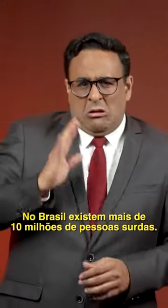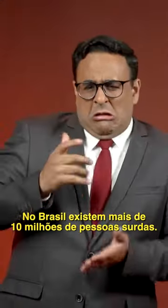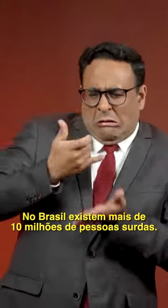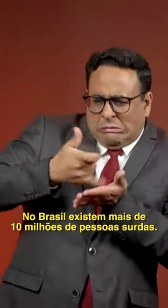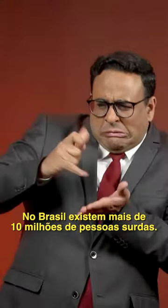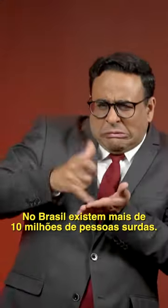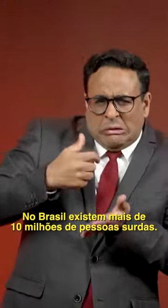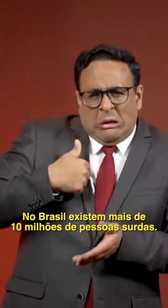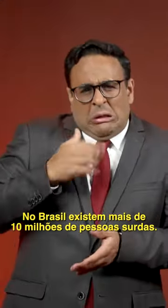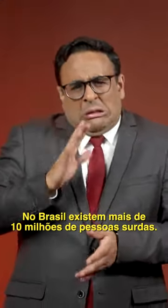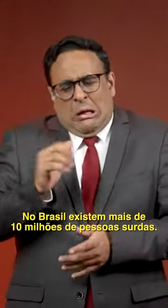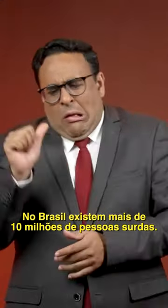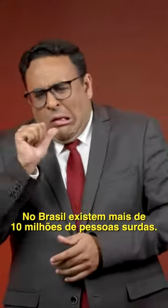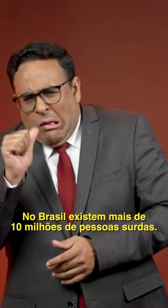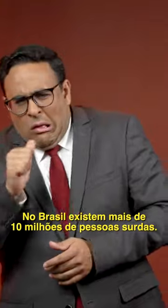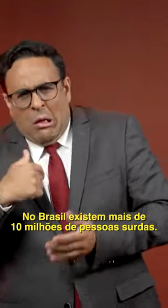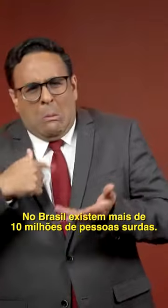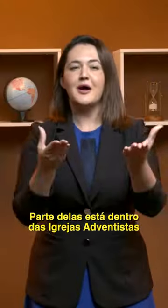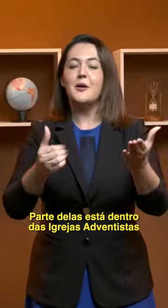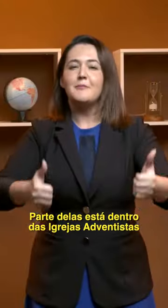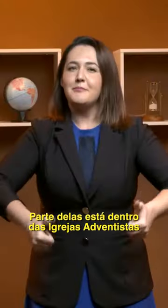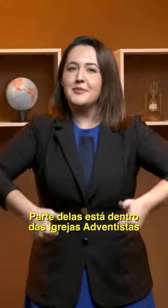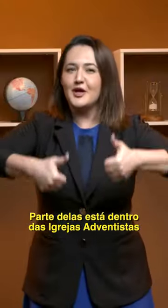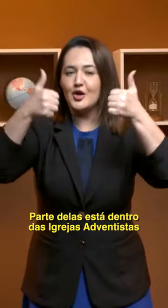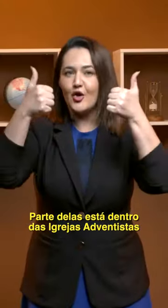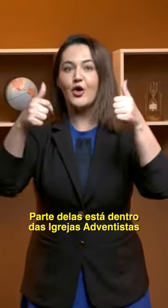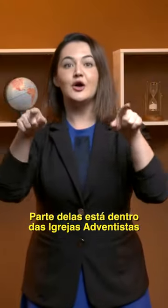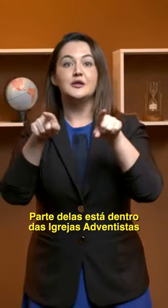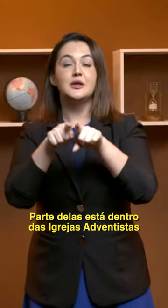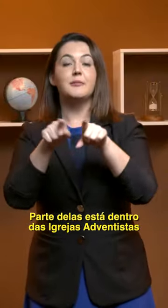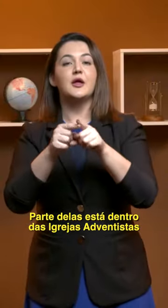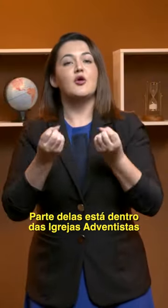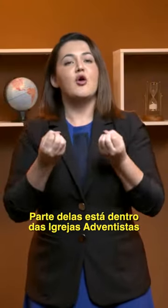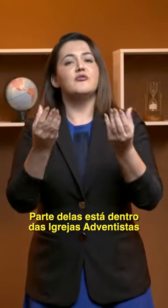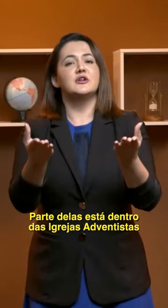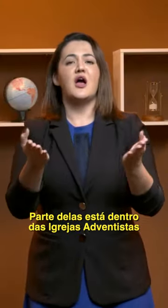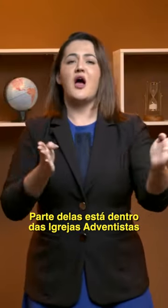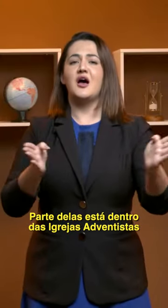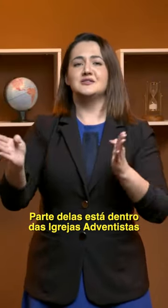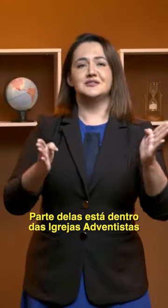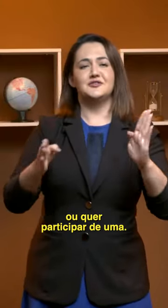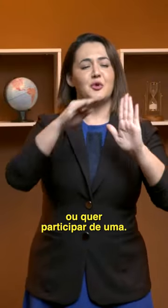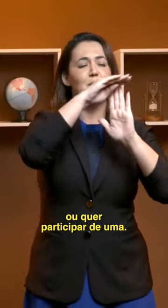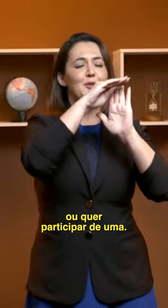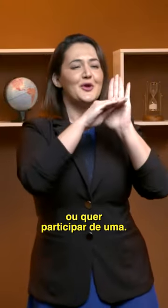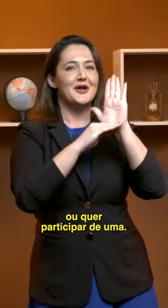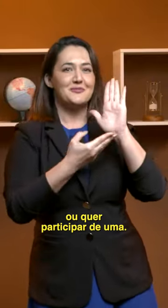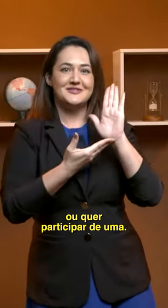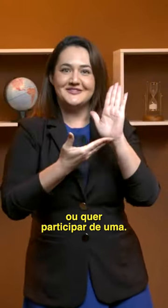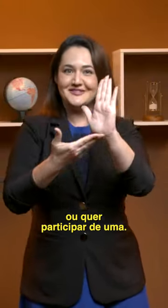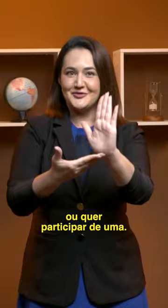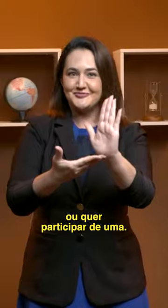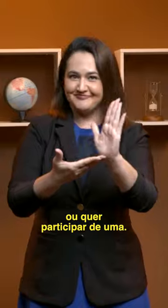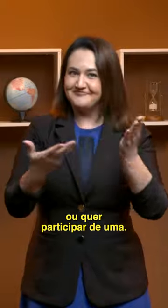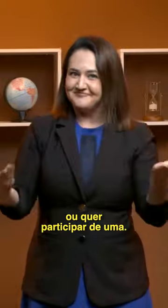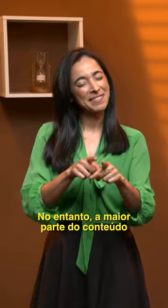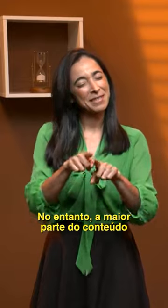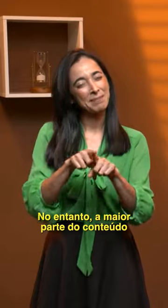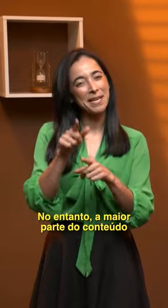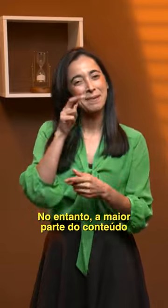10 milhões de pessoas surdas. Parte delas está dentro das igrejas adventistas ou quer participar de uma. No entanto,